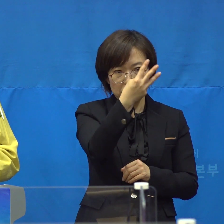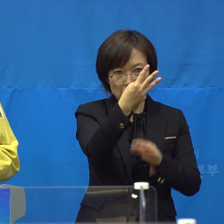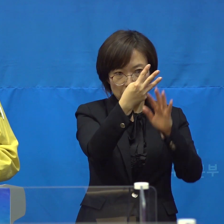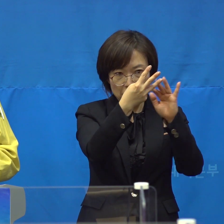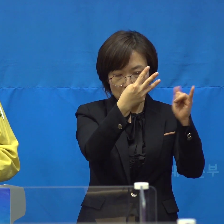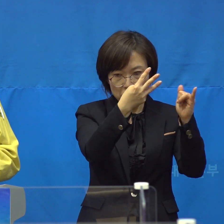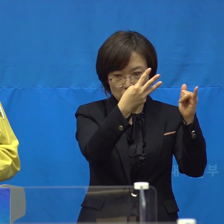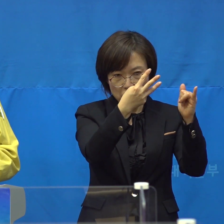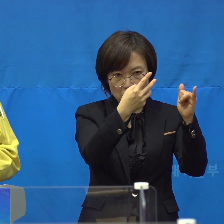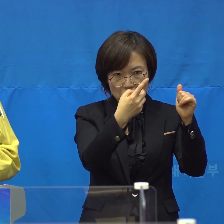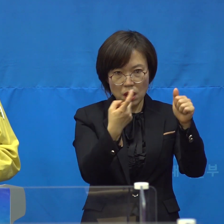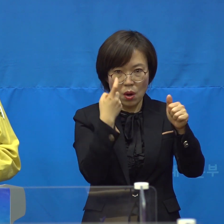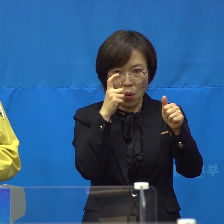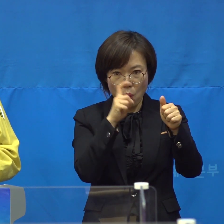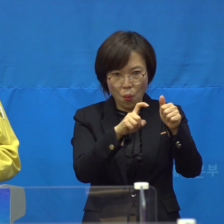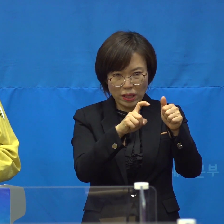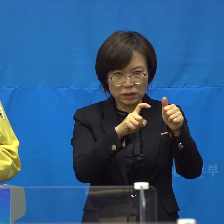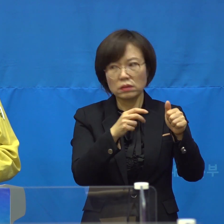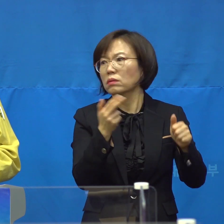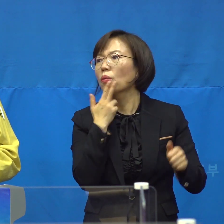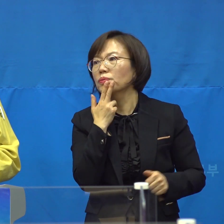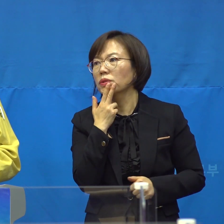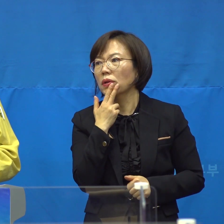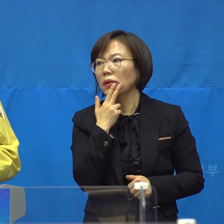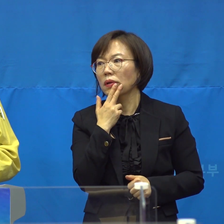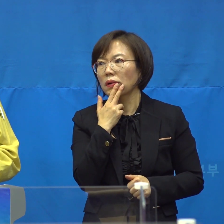63명이 확진이 안 나고 있거든요.